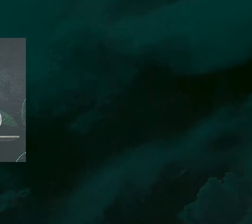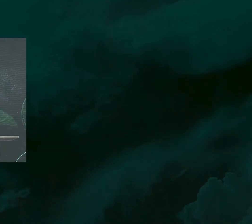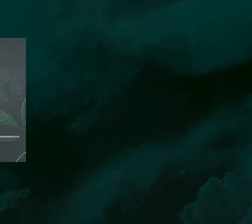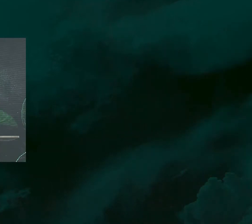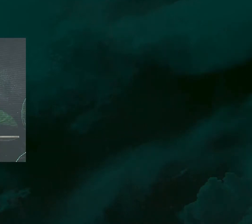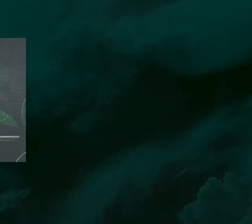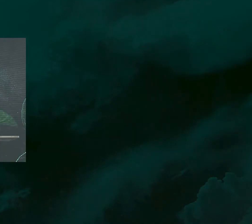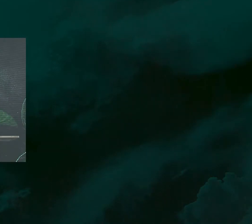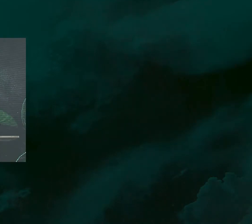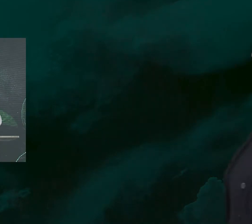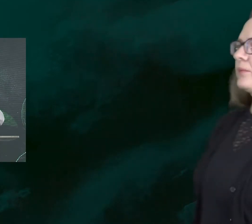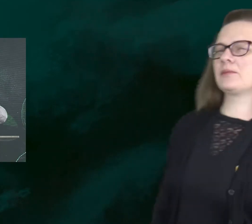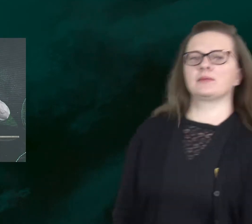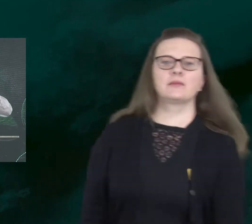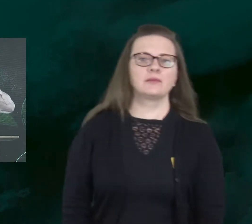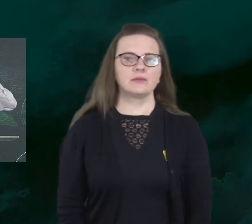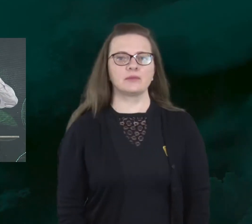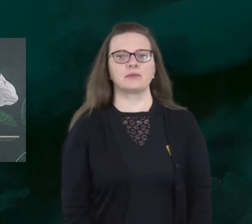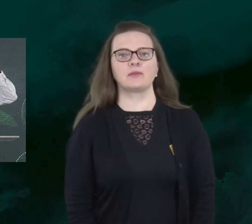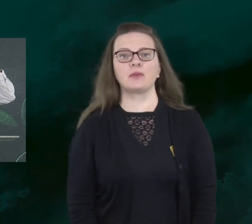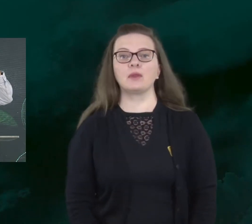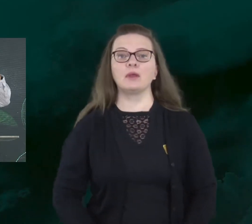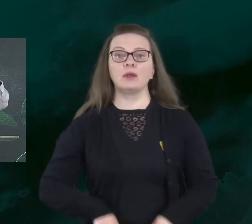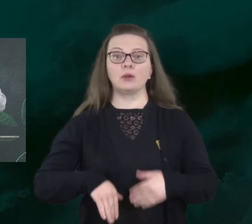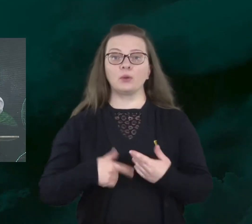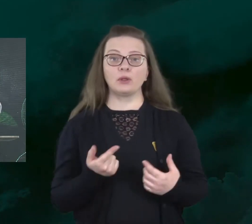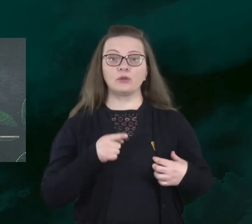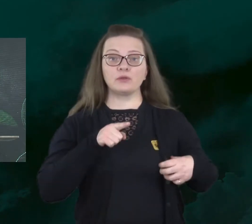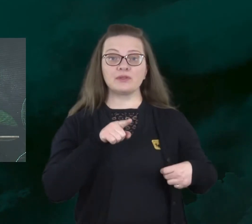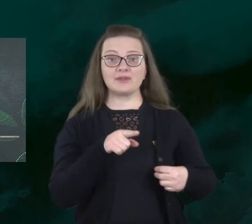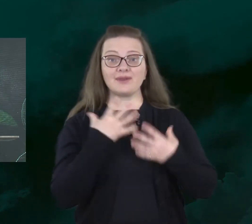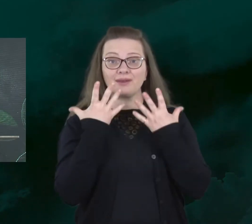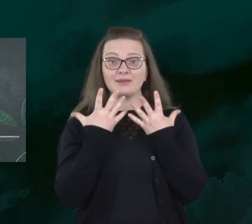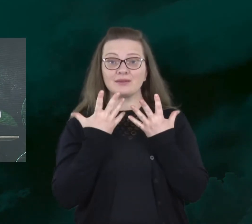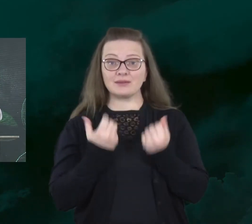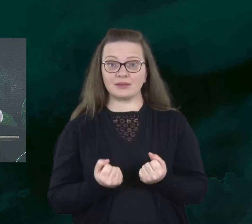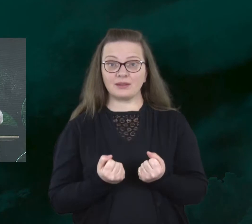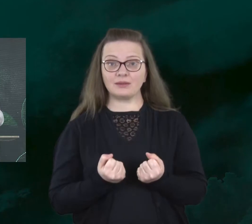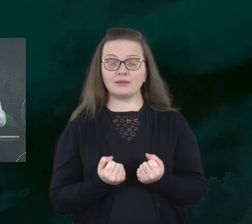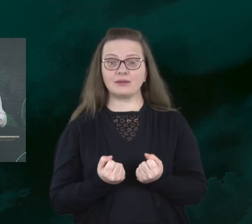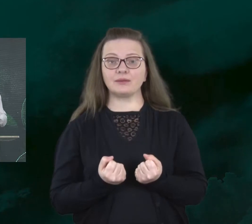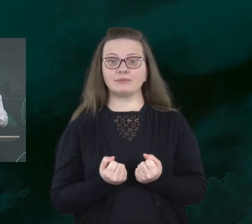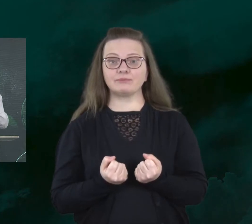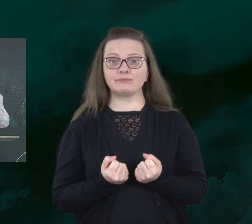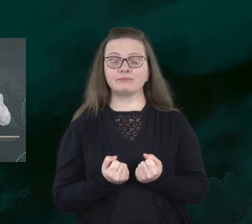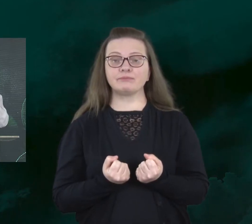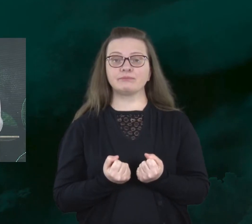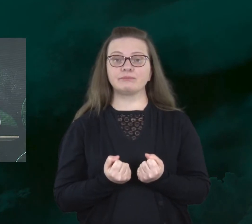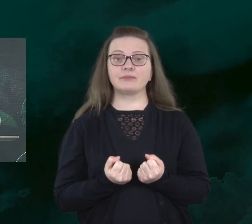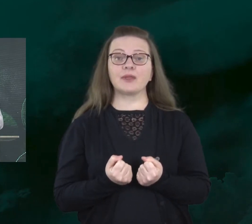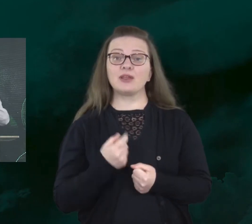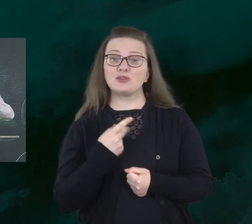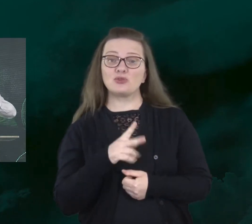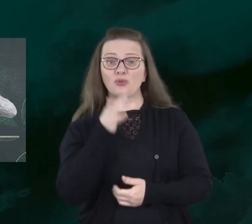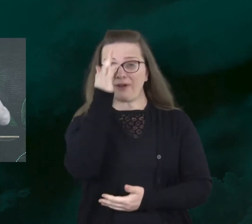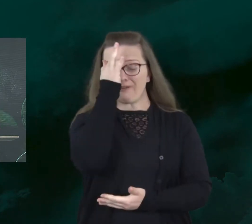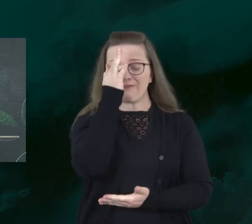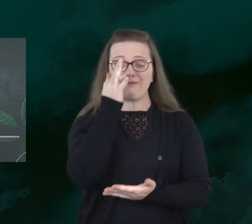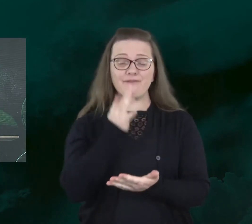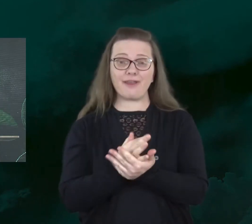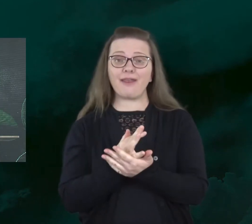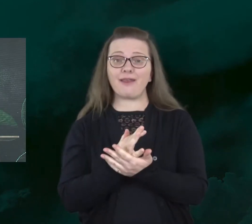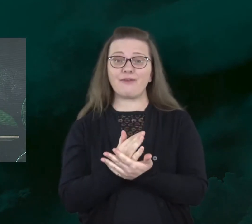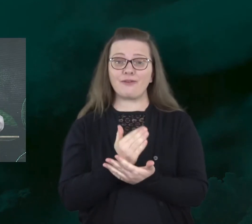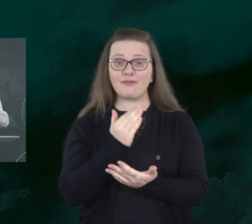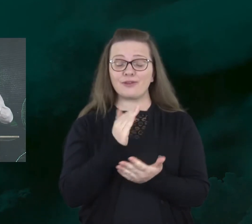fé, quando você então recebe, né, pela fé, pela sua fé, você creu